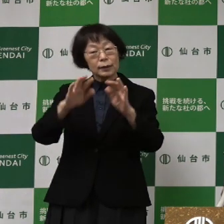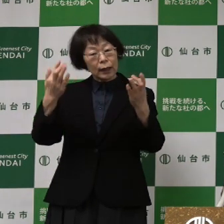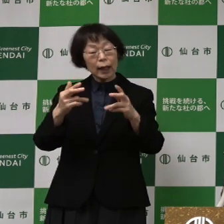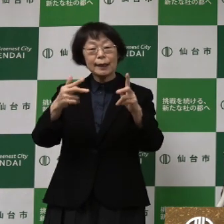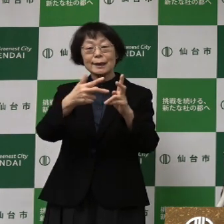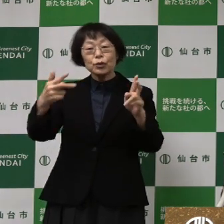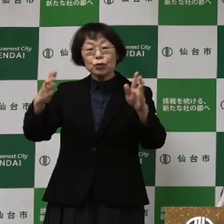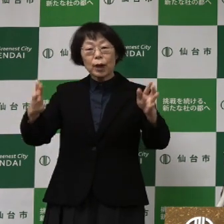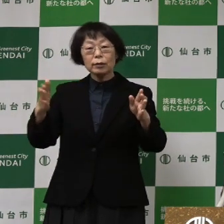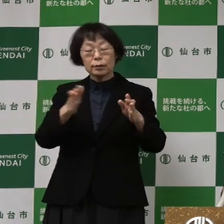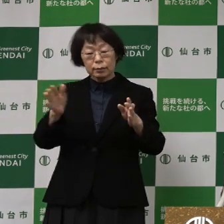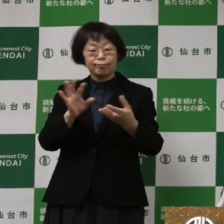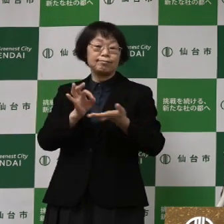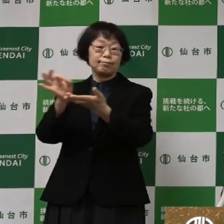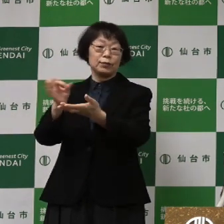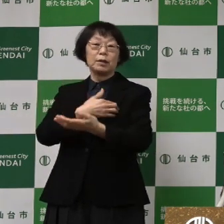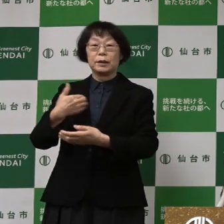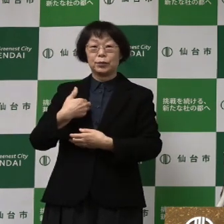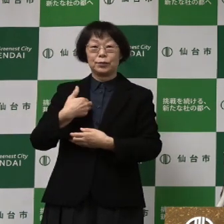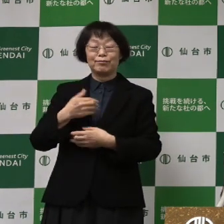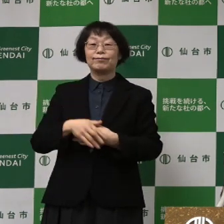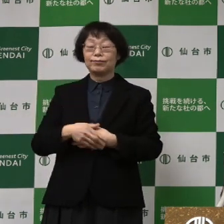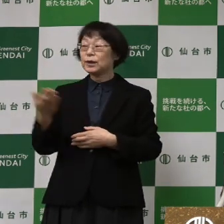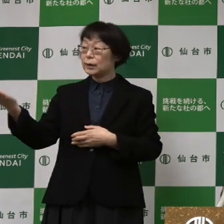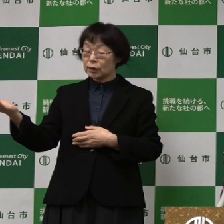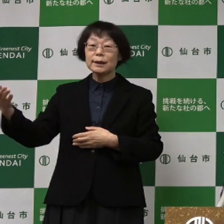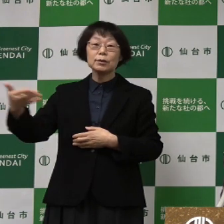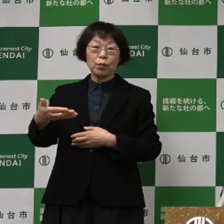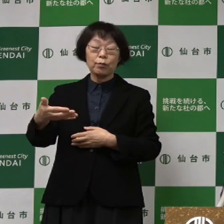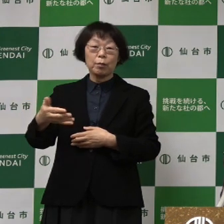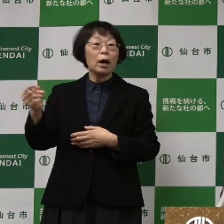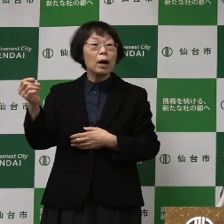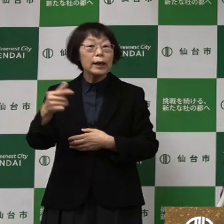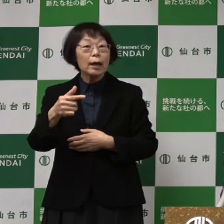。 そうしますと早ければ、